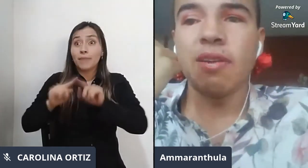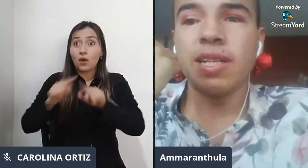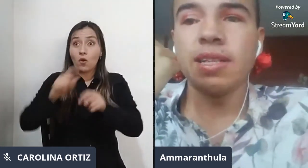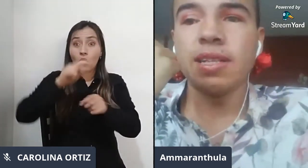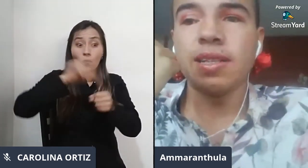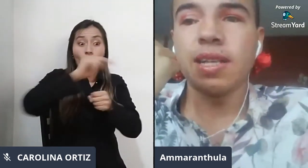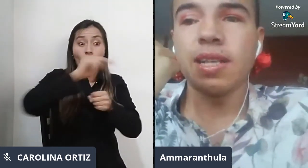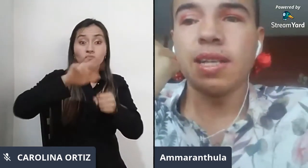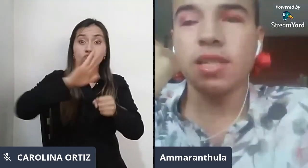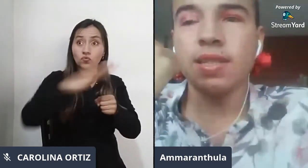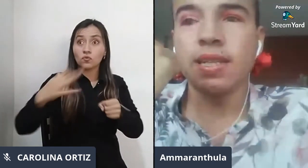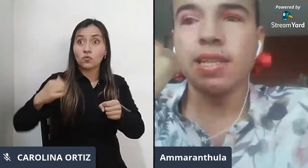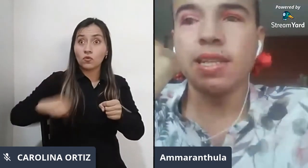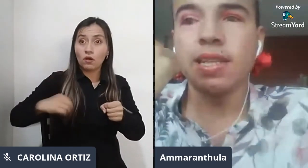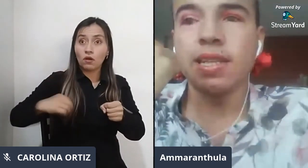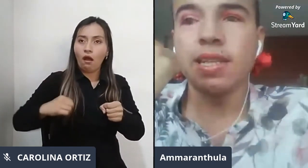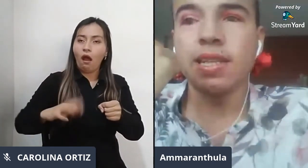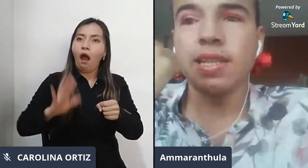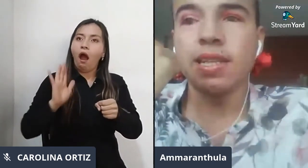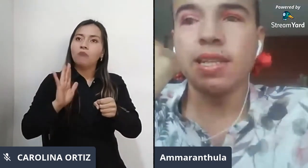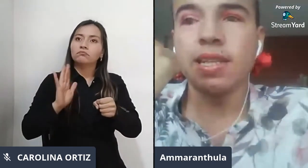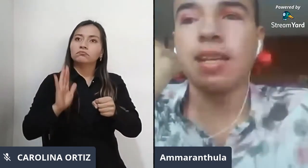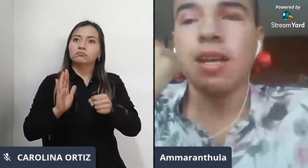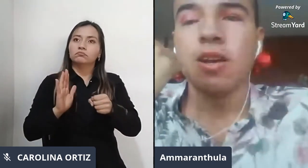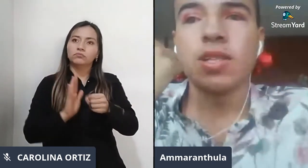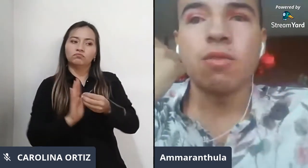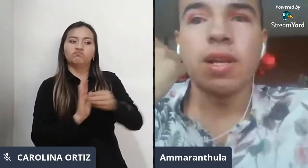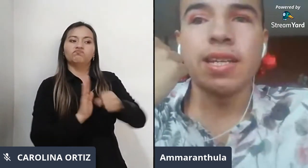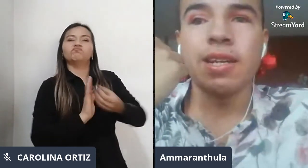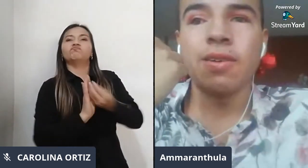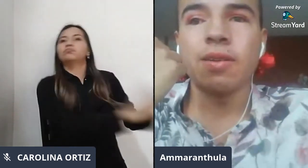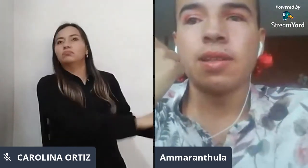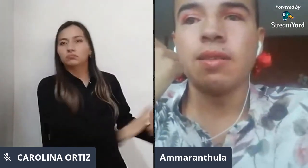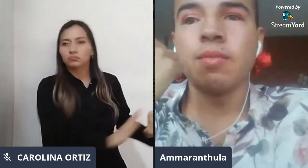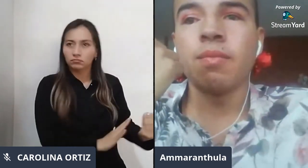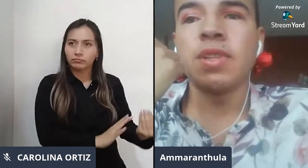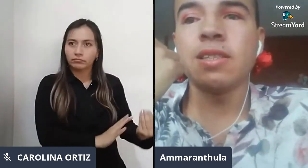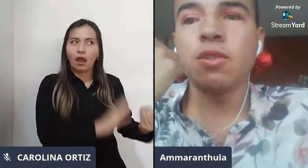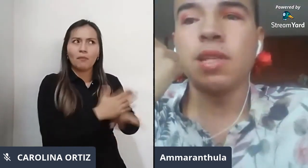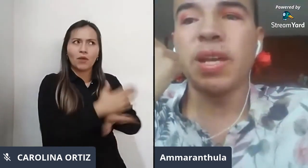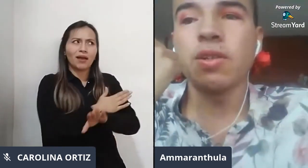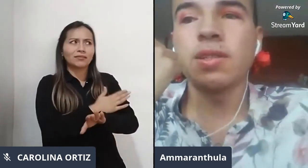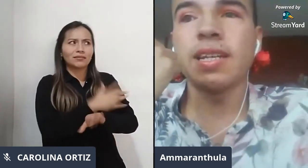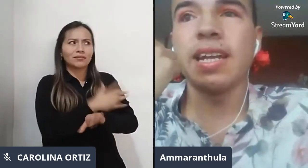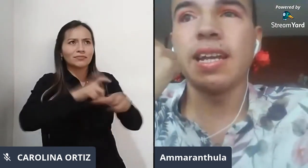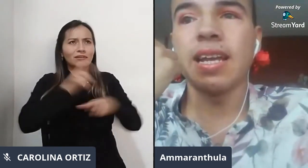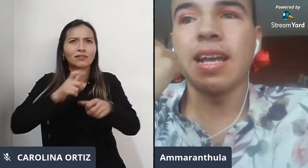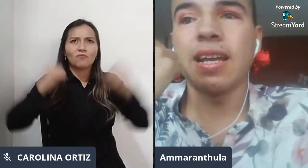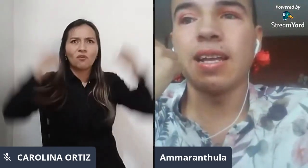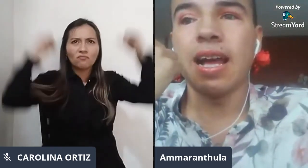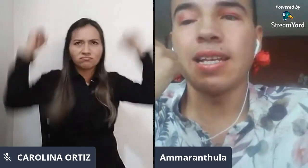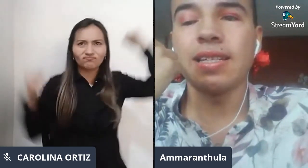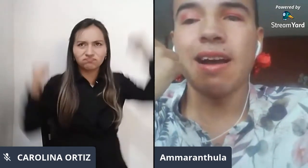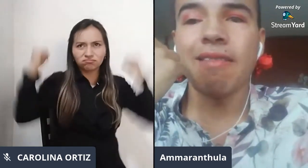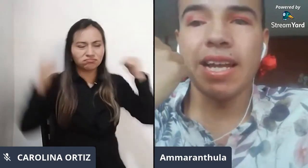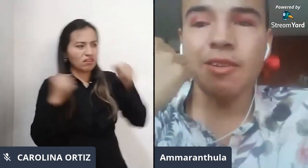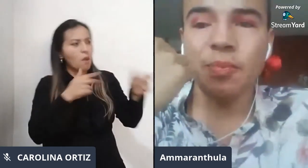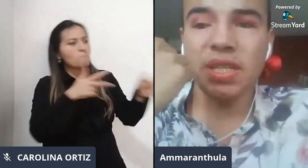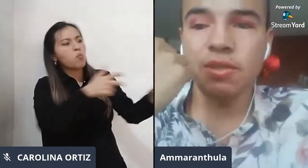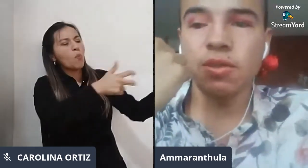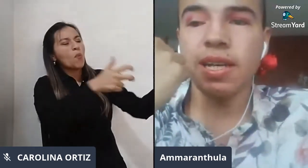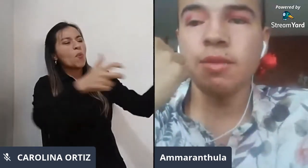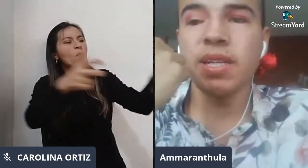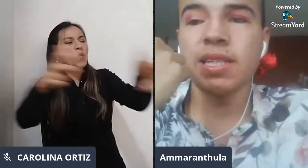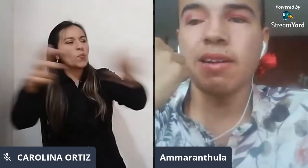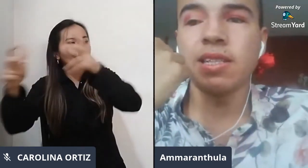entonces digamos que pasaban echando bala ahí por la 23 con 17, camionetas, gente, o sea, cualquier de estos tipejos que cree,